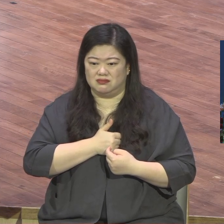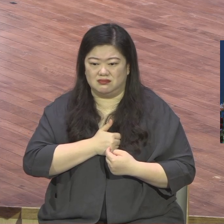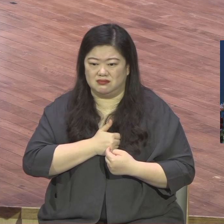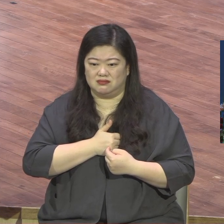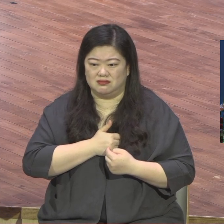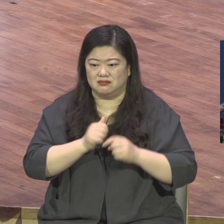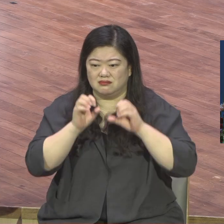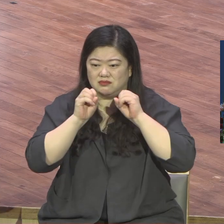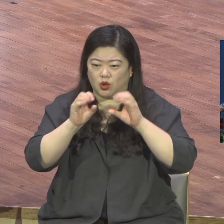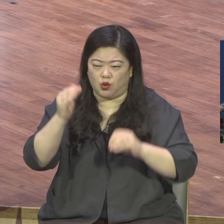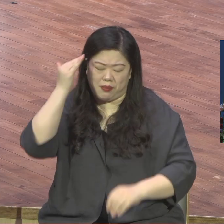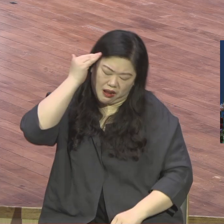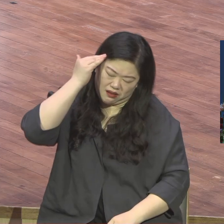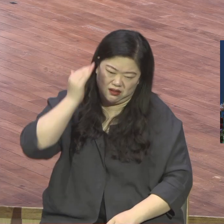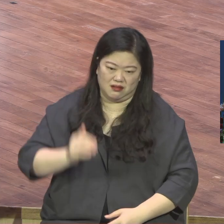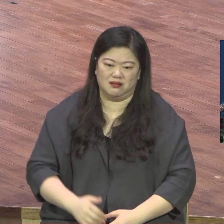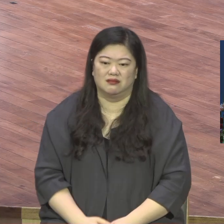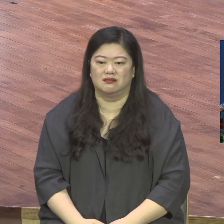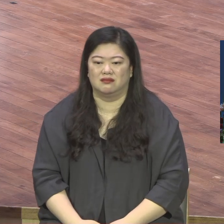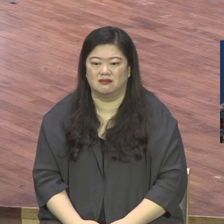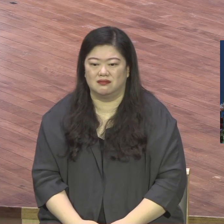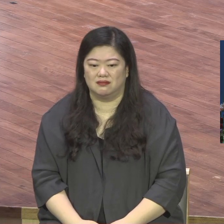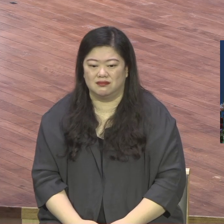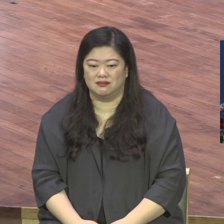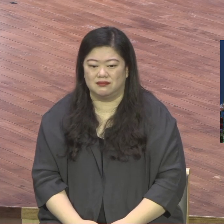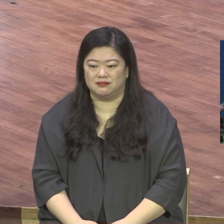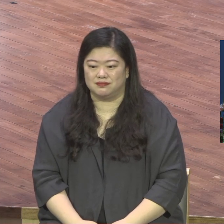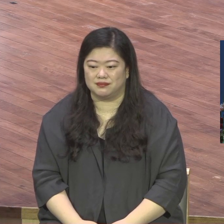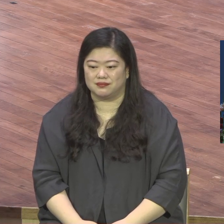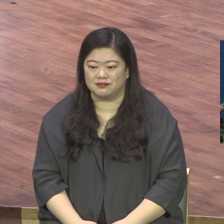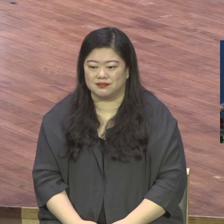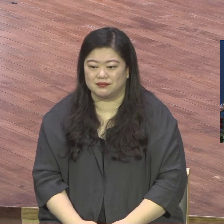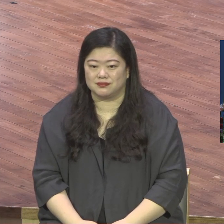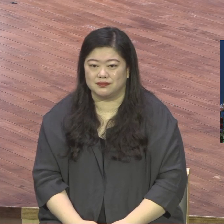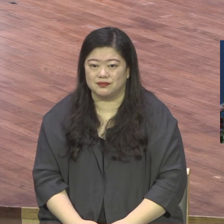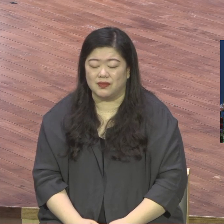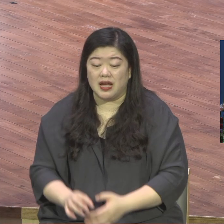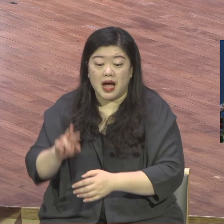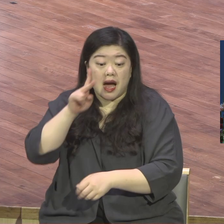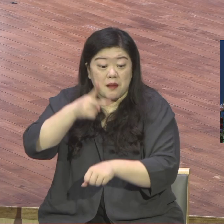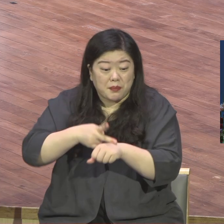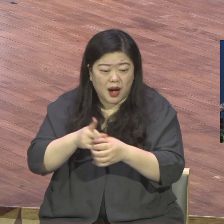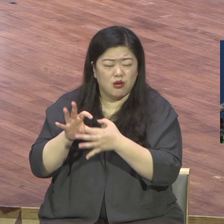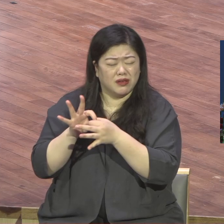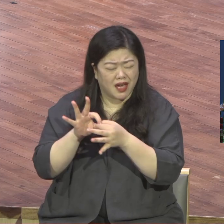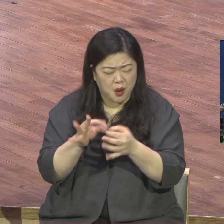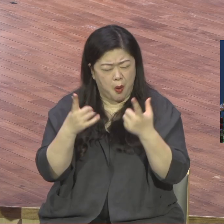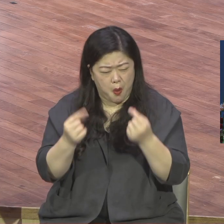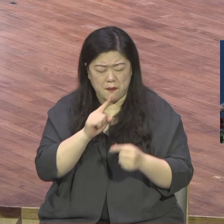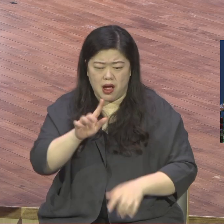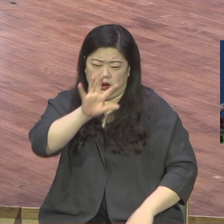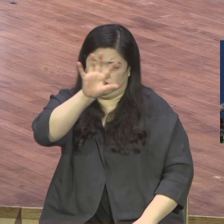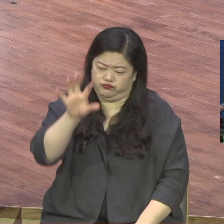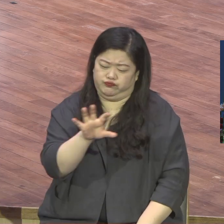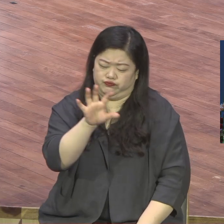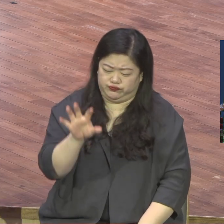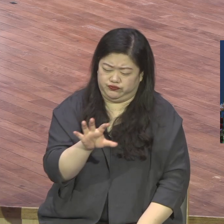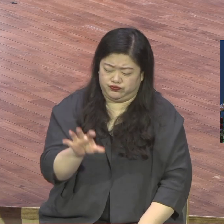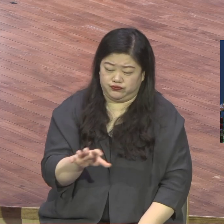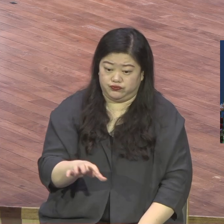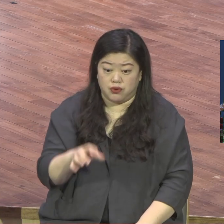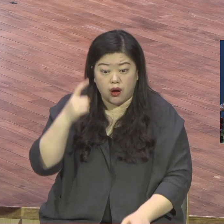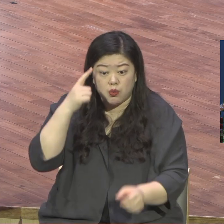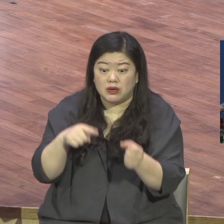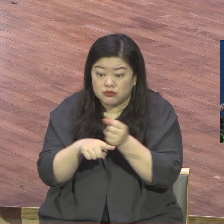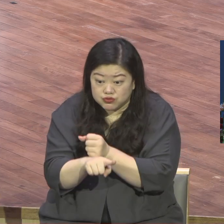21절까지 계속해서 비슷한 내용을 다른 각도로 반복해서 설명하는 이유는 한 가지입니다. 결국 우리들의 삶의 모습을